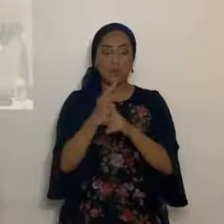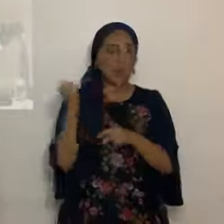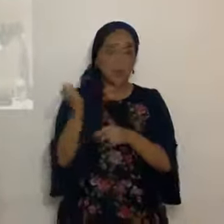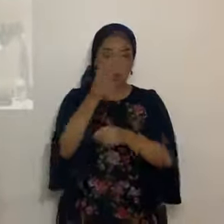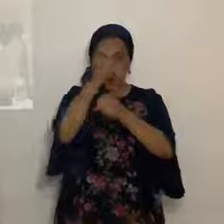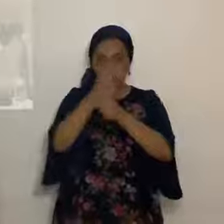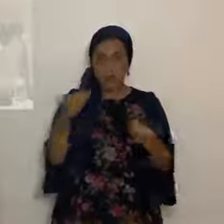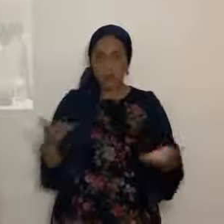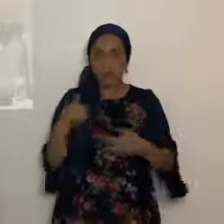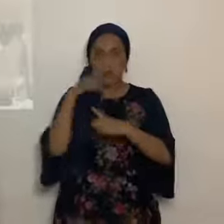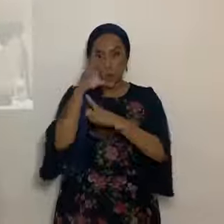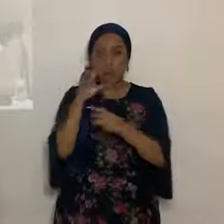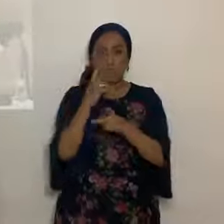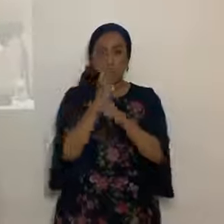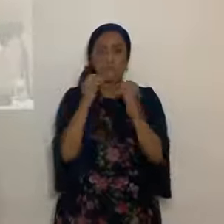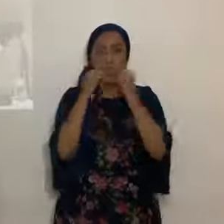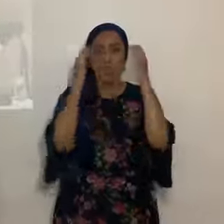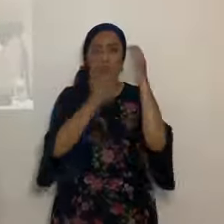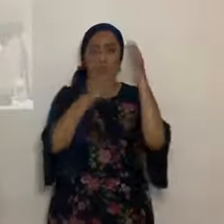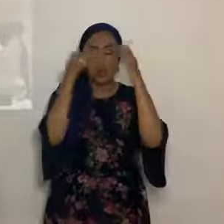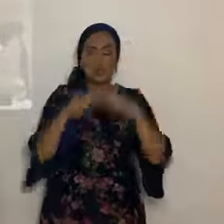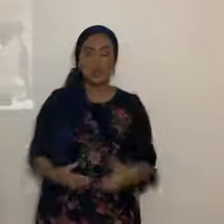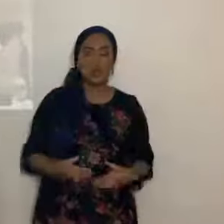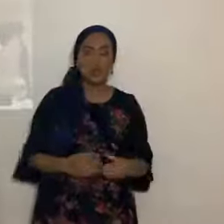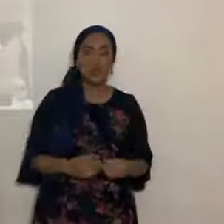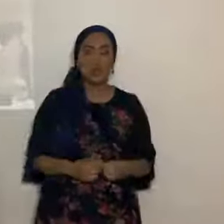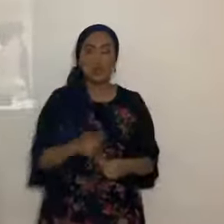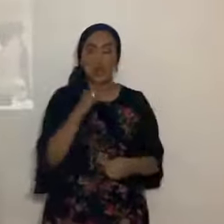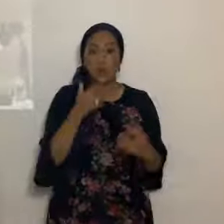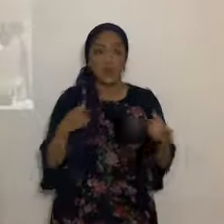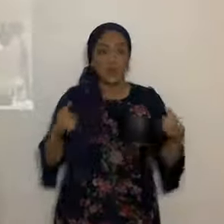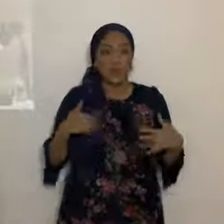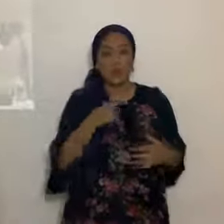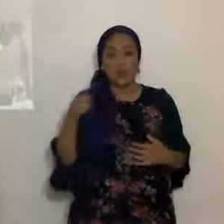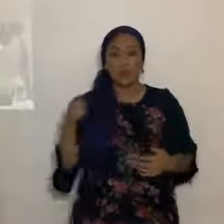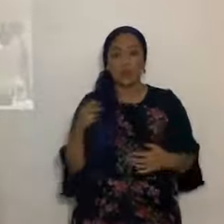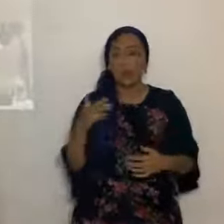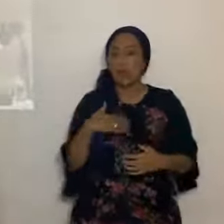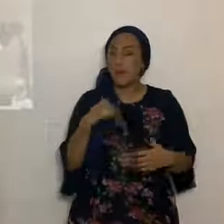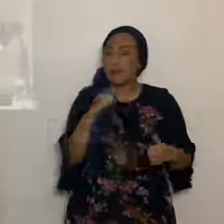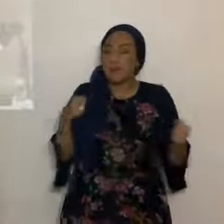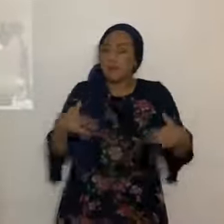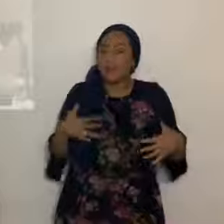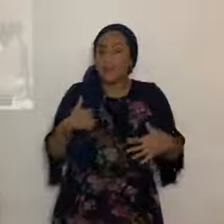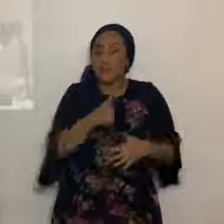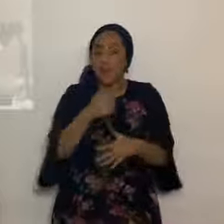estamos aquí transmitiendo. Aleluya. No los quise asustar, ni yo tampoco, yo no me asusto.